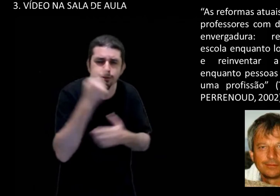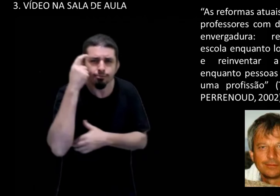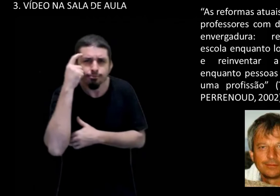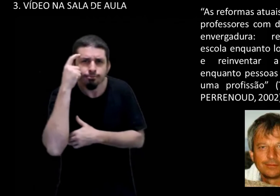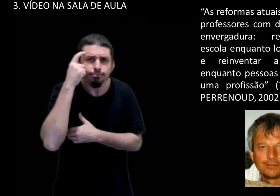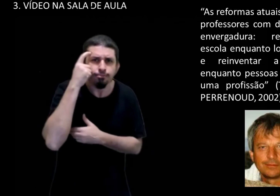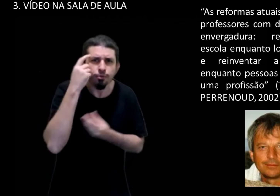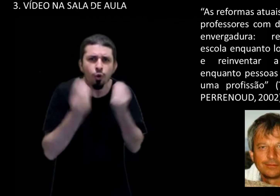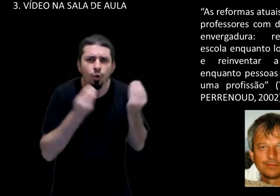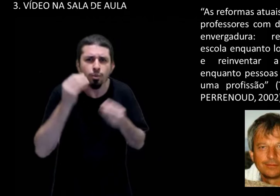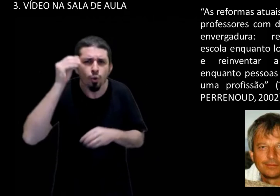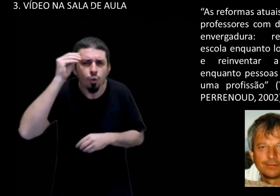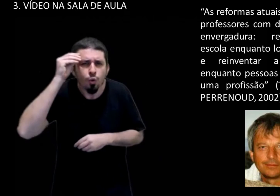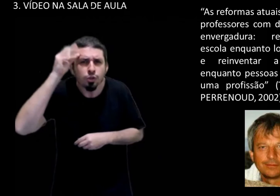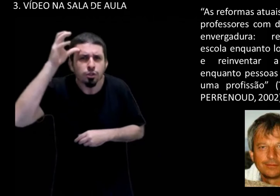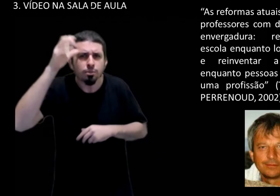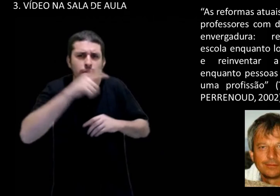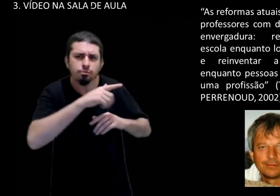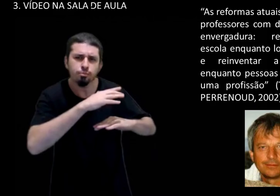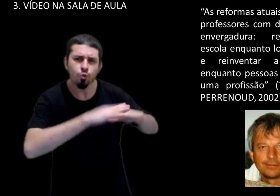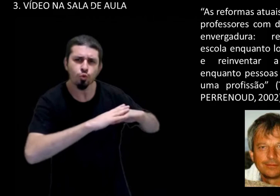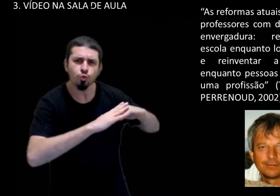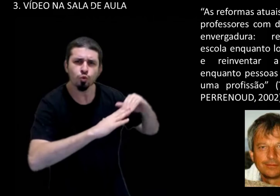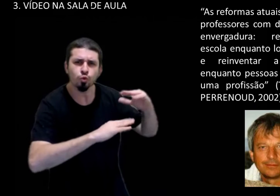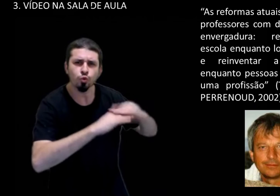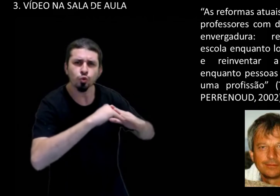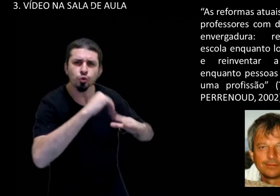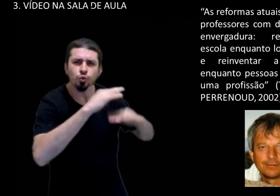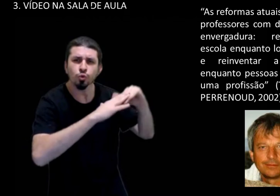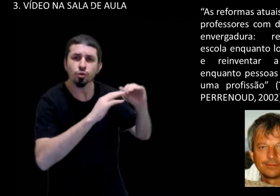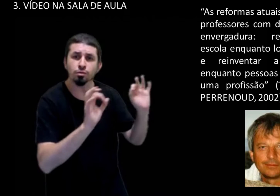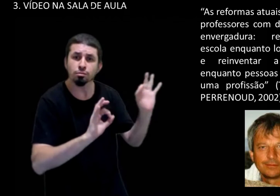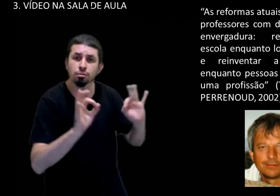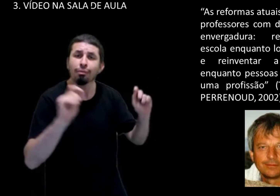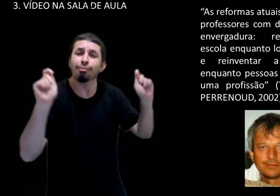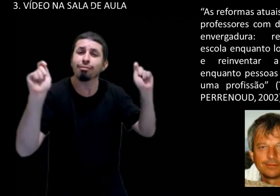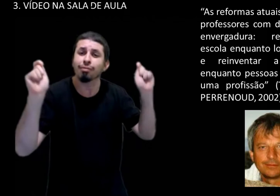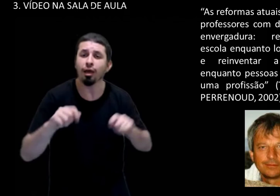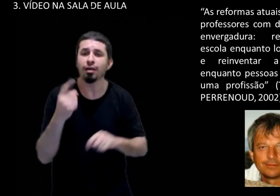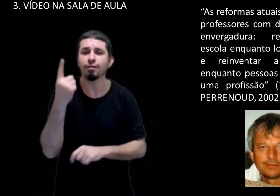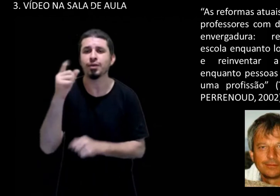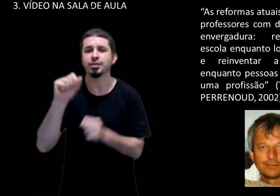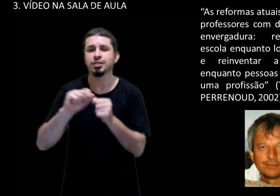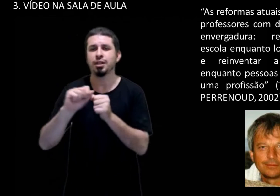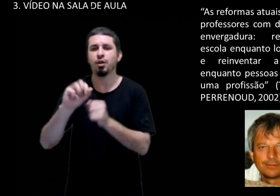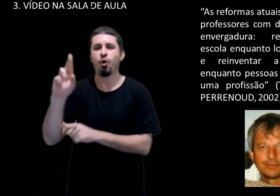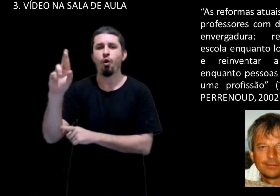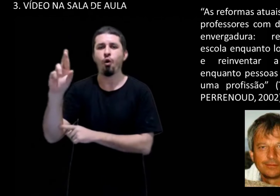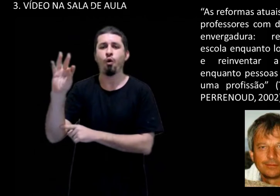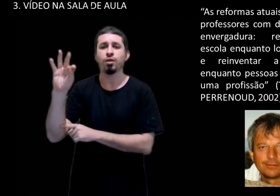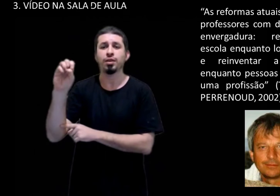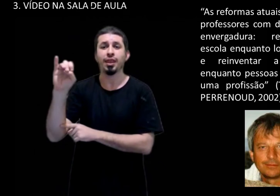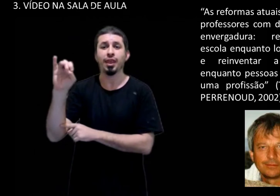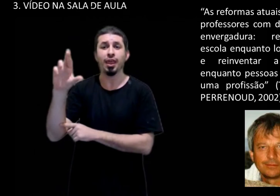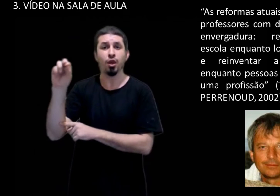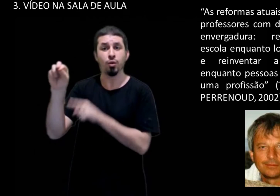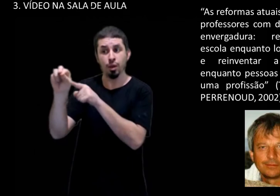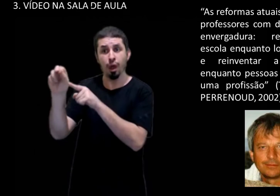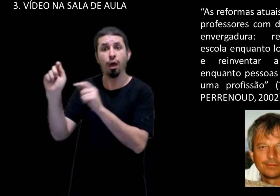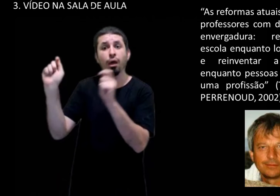alunos oportuniza lidar com diferentes variantes linguísticas como narrativa, poesia,